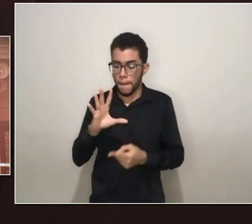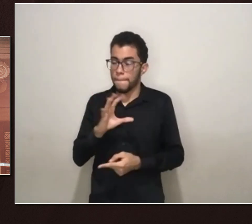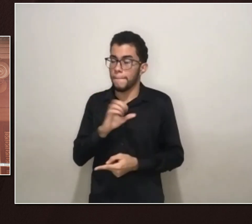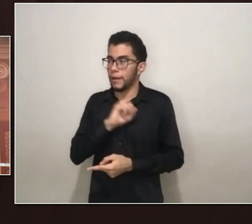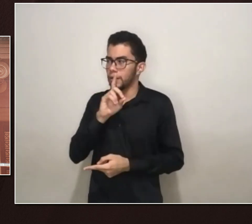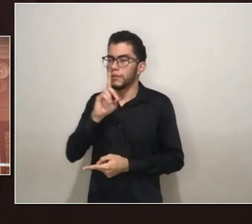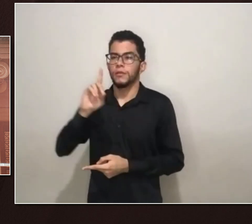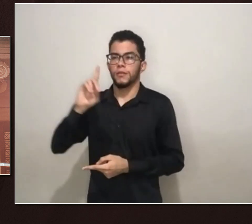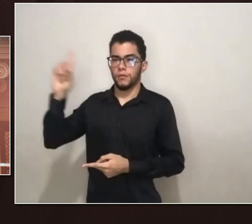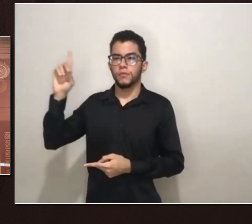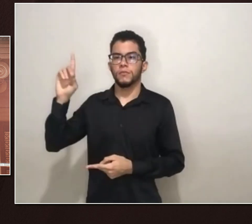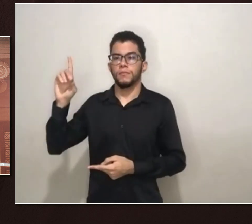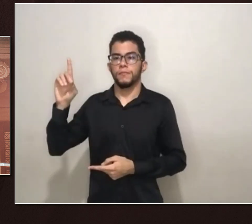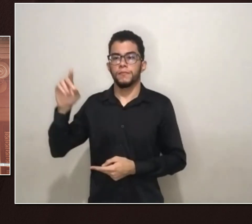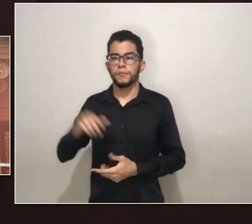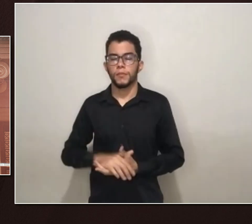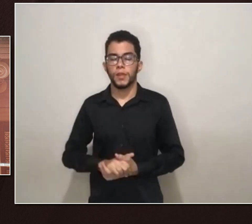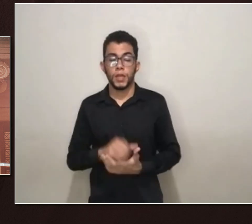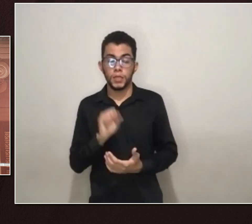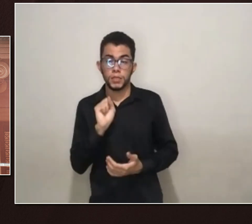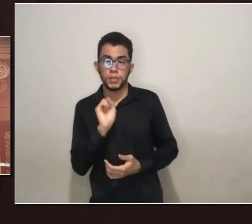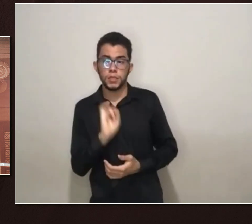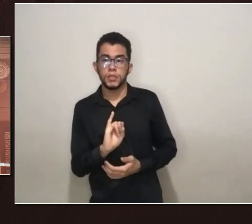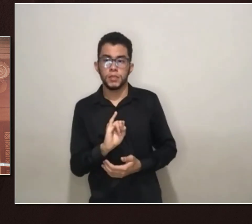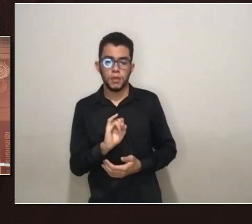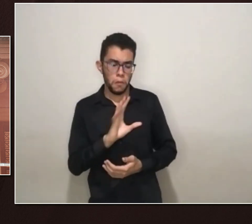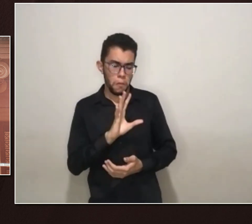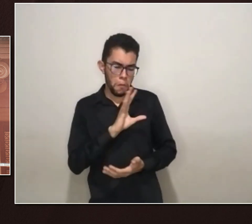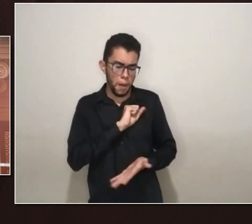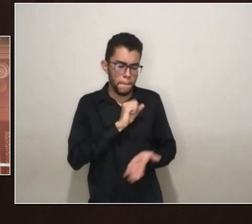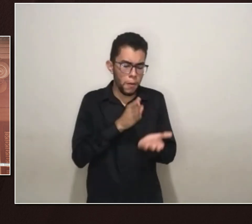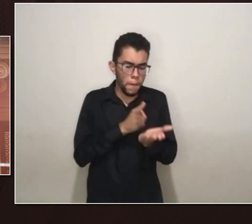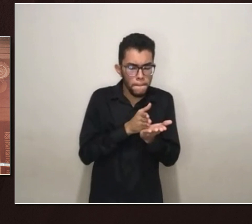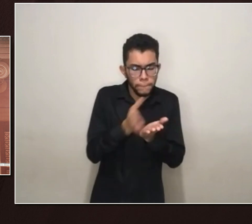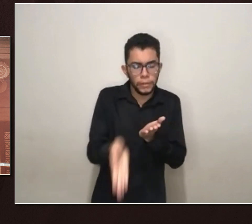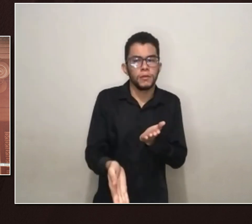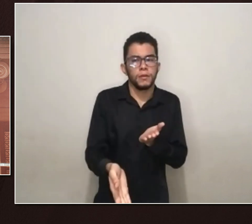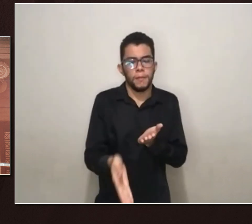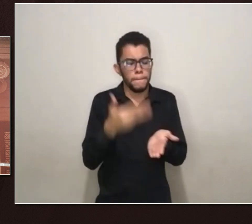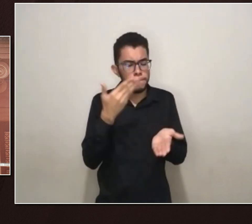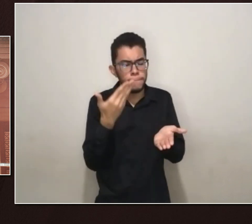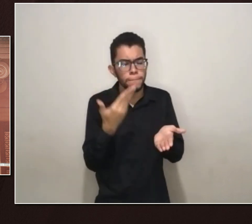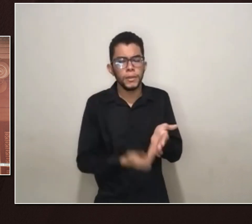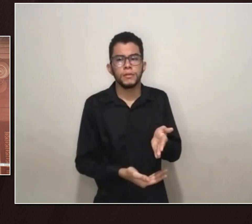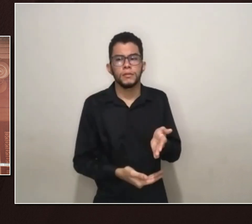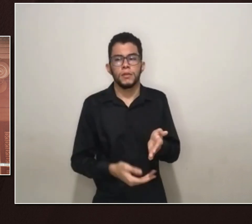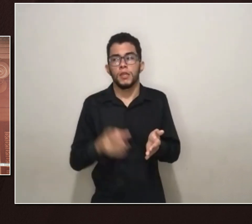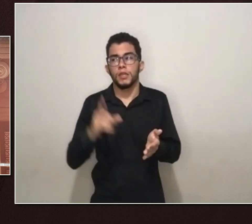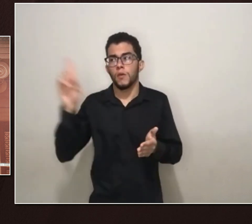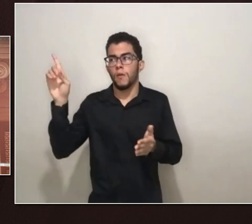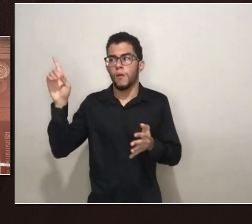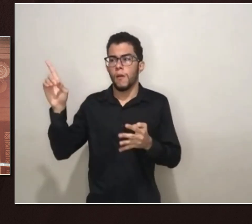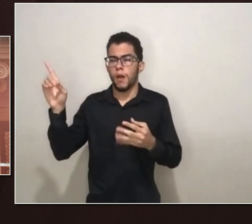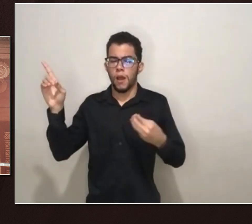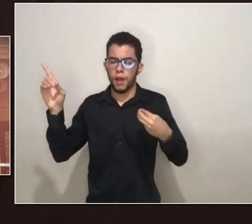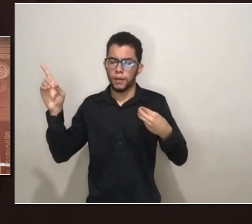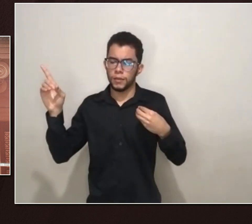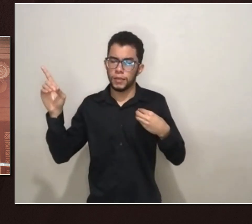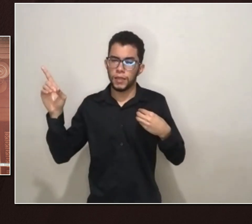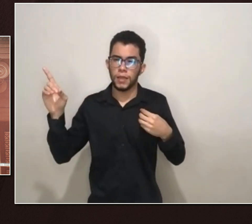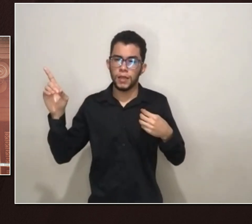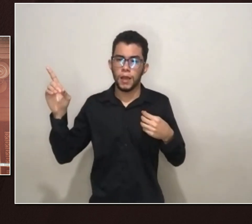o amor, é porque perdeu o próprio Deus que é amor, perde a realidade de Deus, o candelabro já não